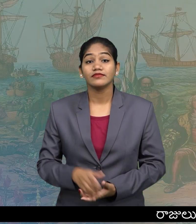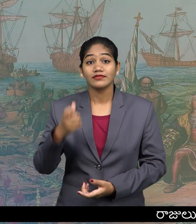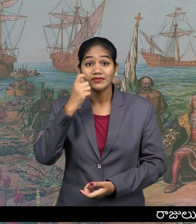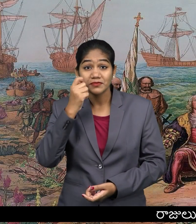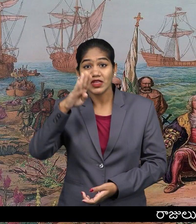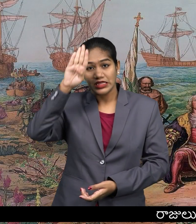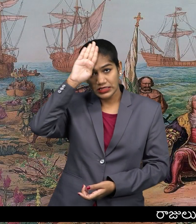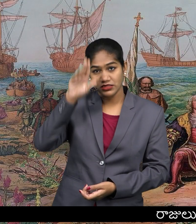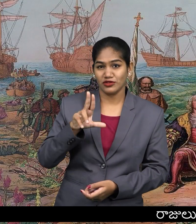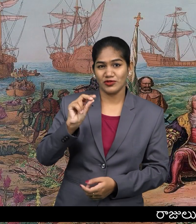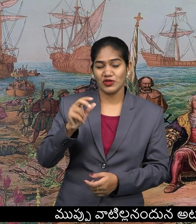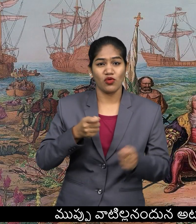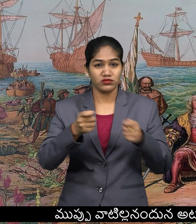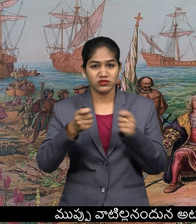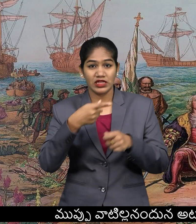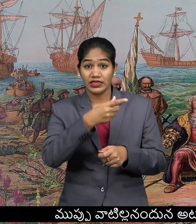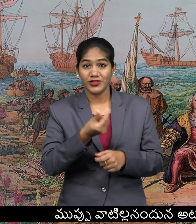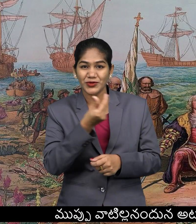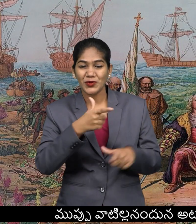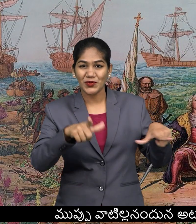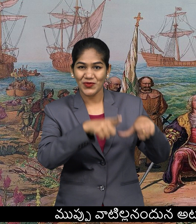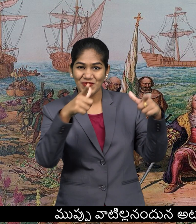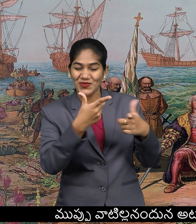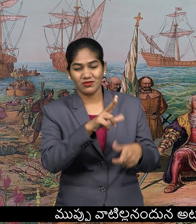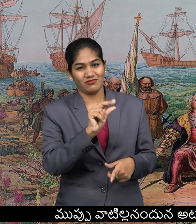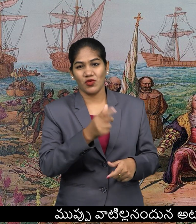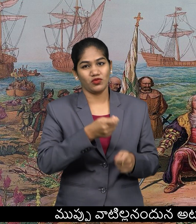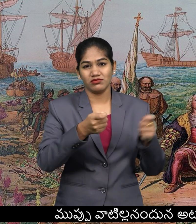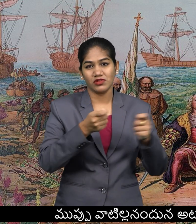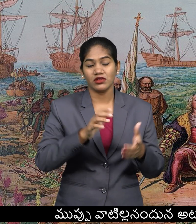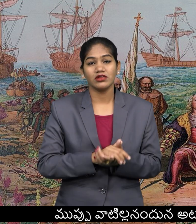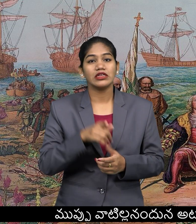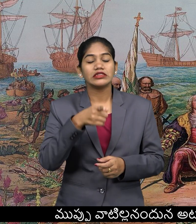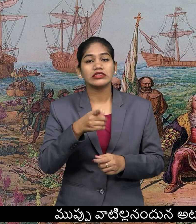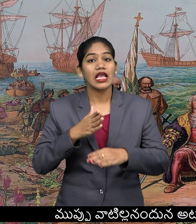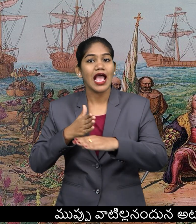రాజులు తమ రాజ్యాలకు ముప్పు వాటిల్లినందున అటవీ వినియోగాన్ని నియంత్రించలేదు.